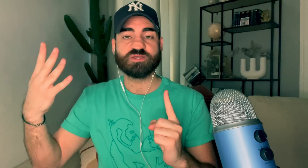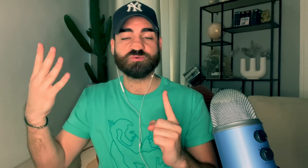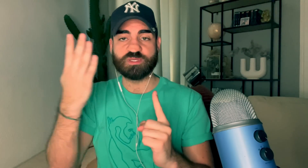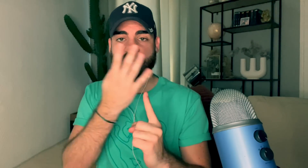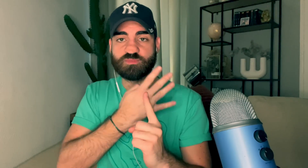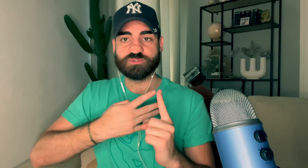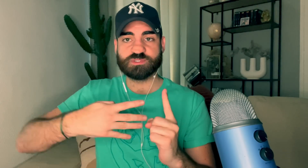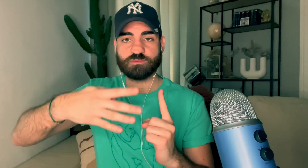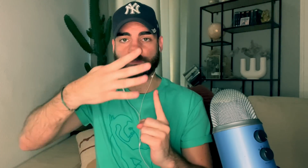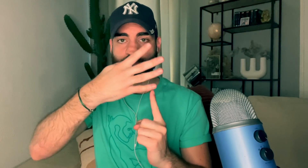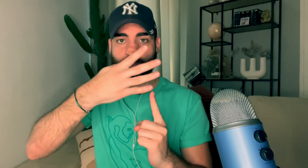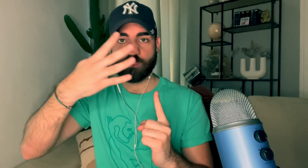LGBTQIA+.